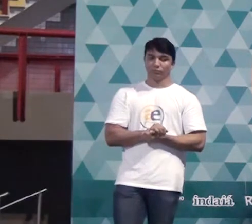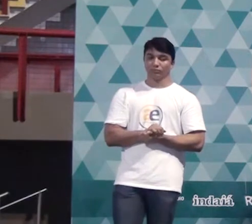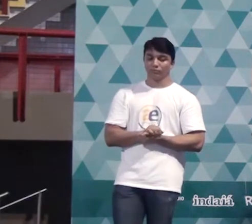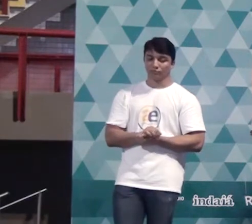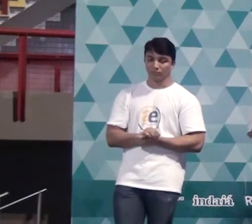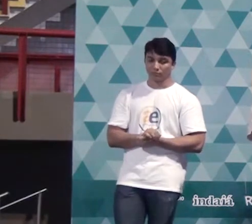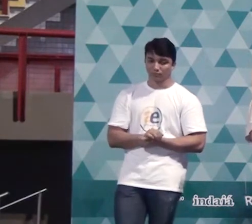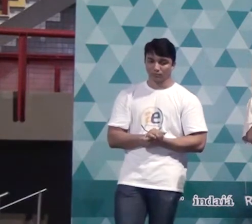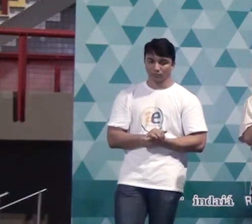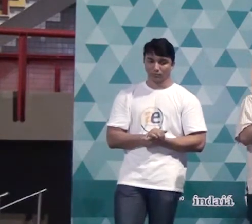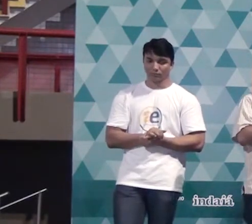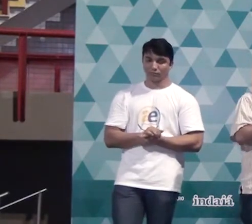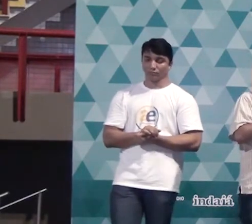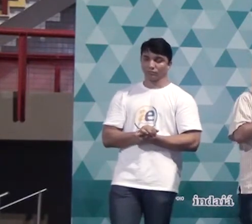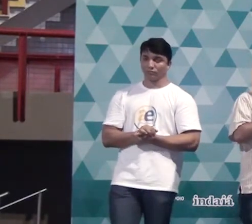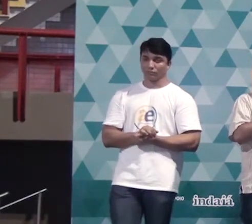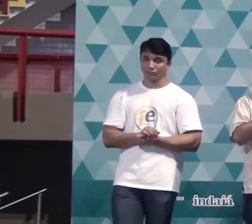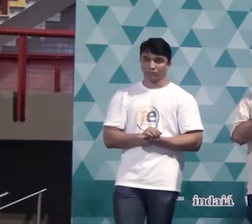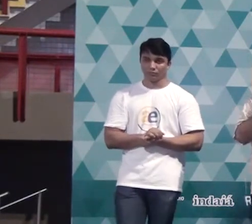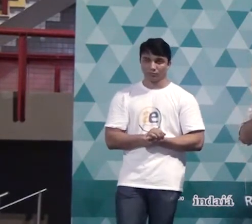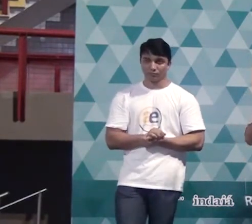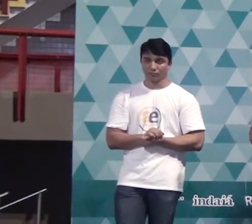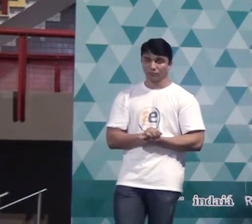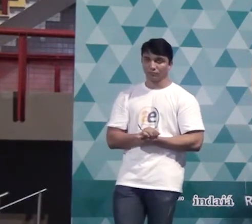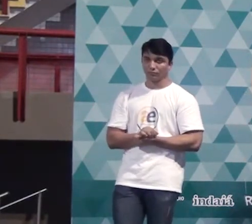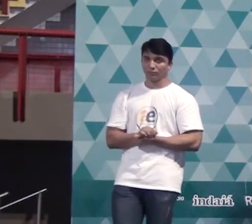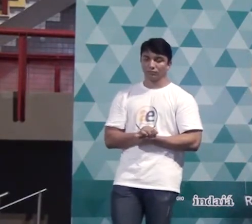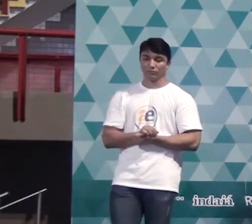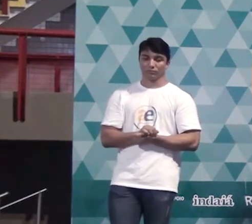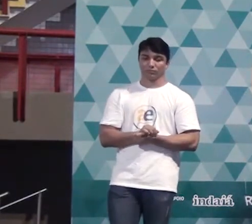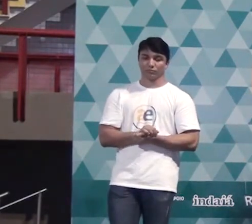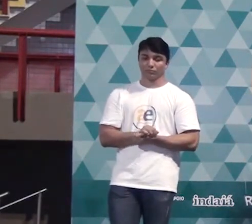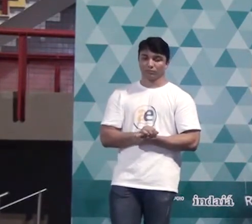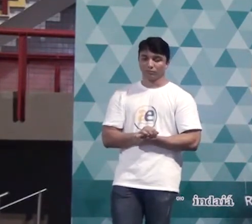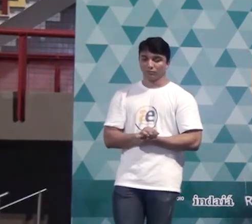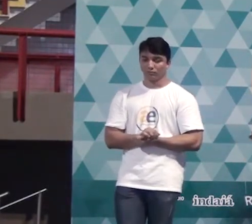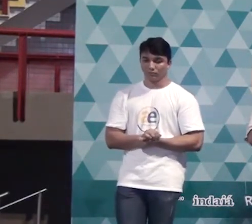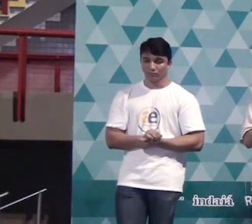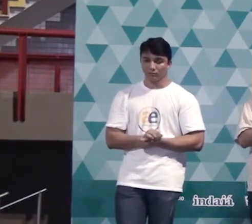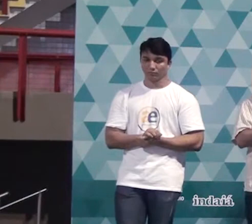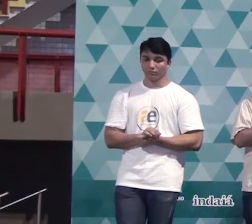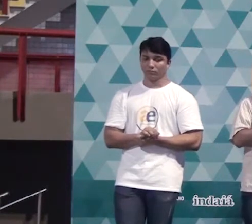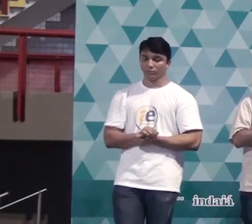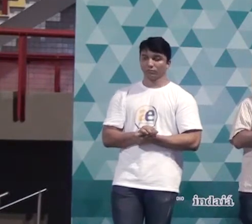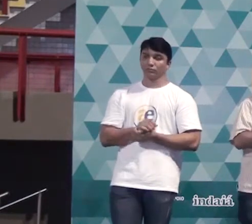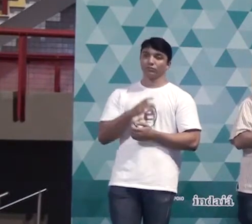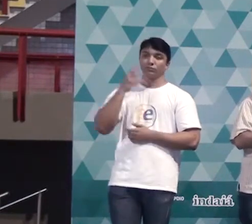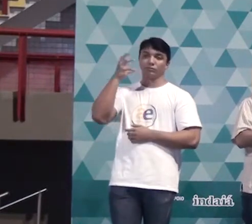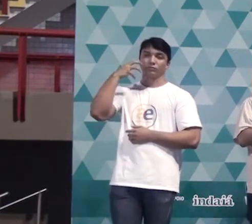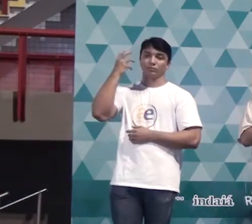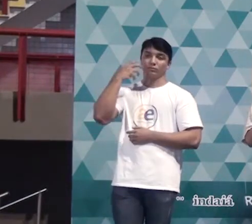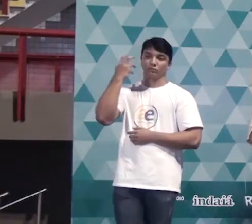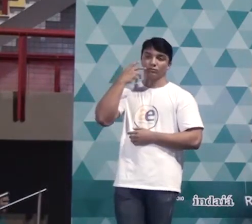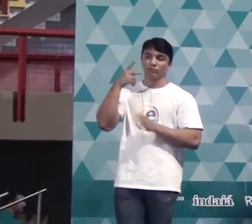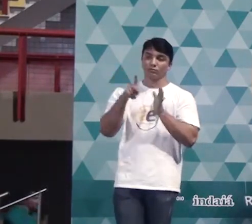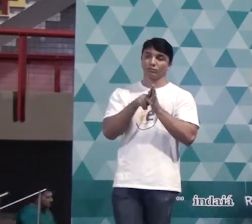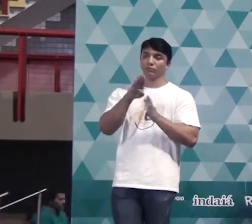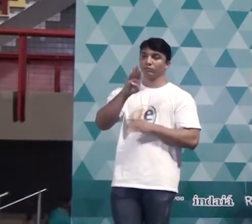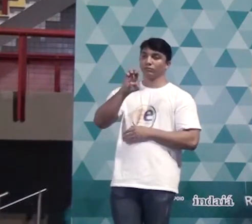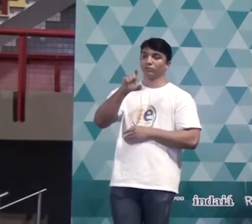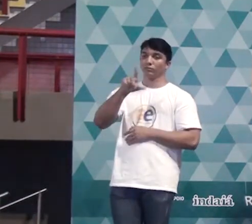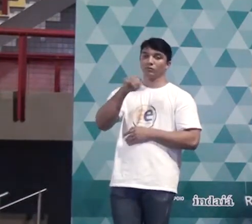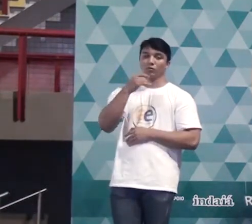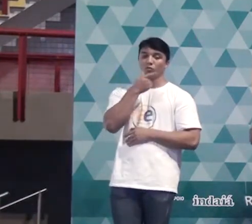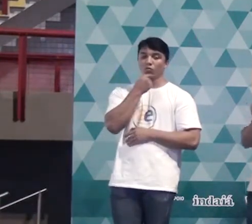Elis Regina. Quero lhe contar como eu vivi. Grande Belchior também. E tudo que aconteceu